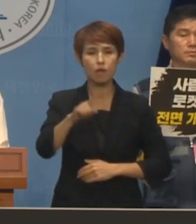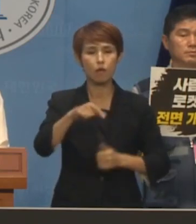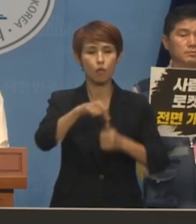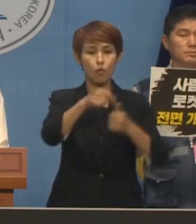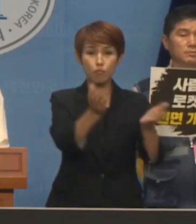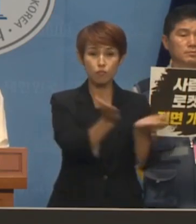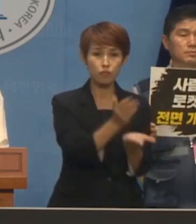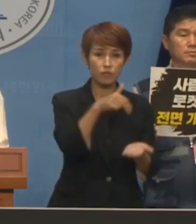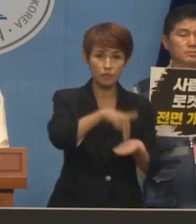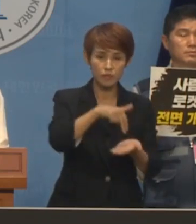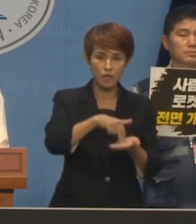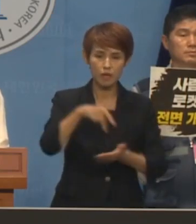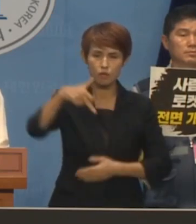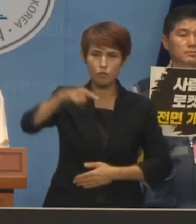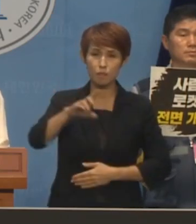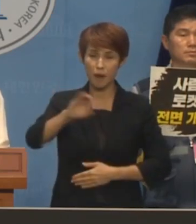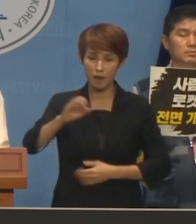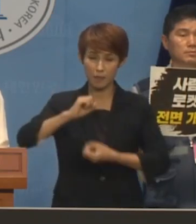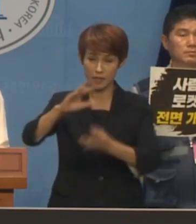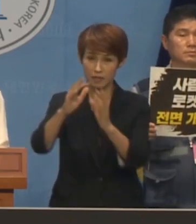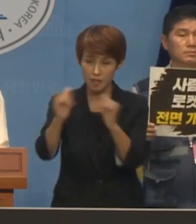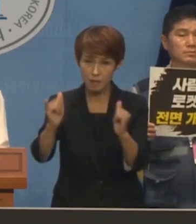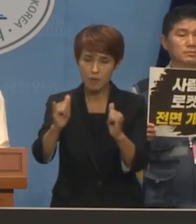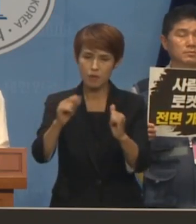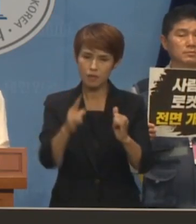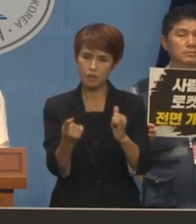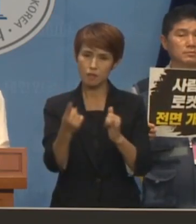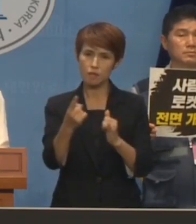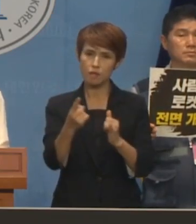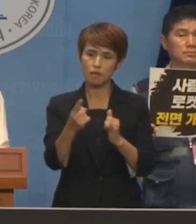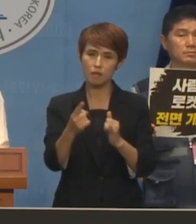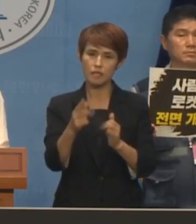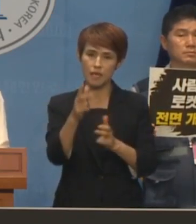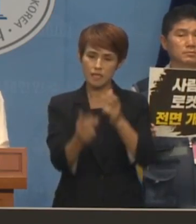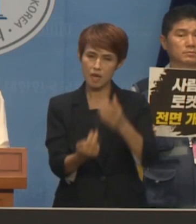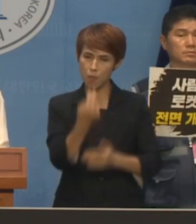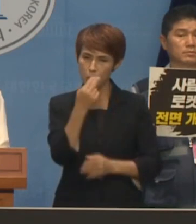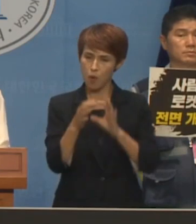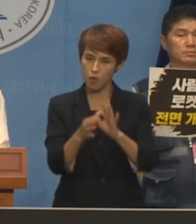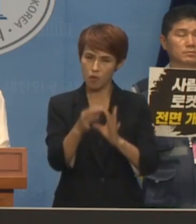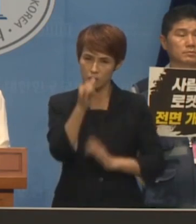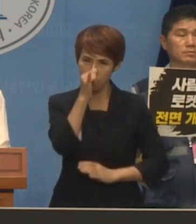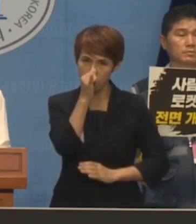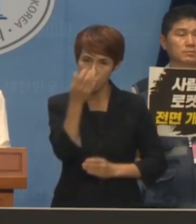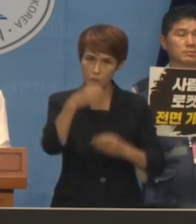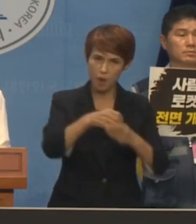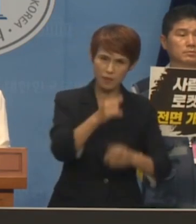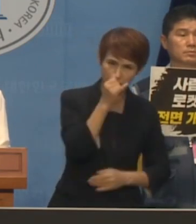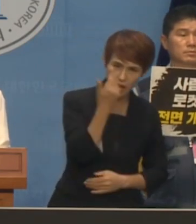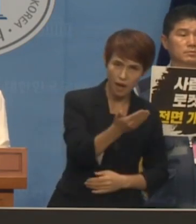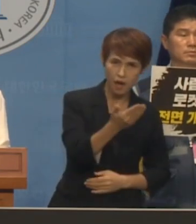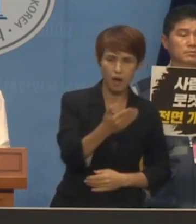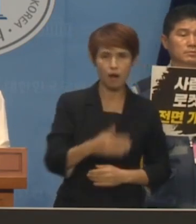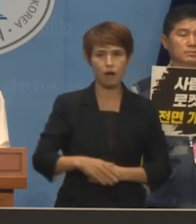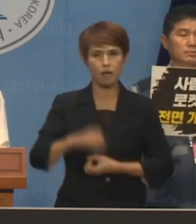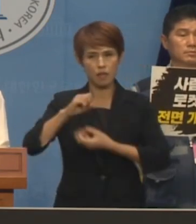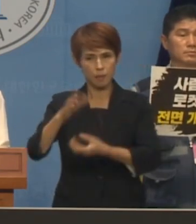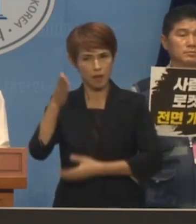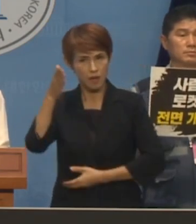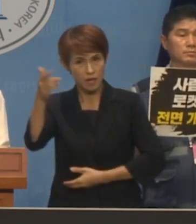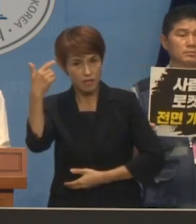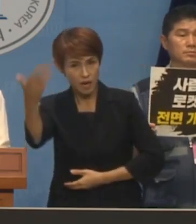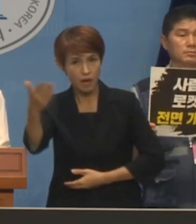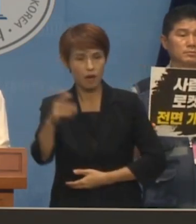있습니다 고용 노동부는 이제야 카플렉스 노동자들이 택배 노동자인지 킥 서비스 노동자인지 검토해